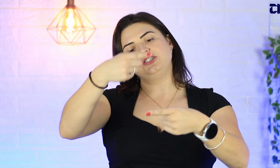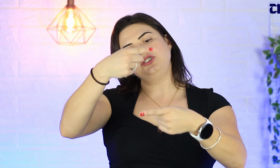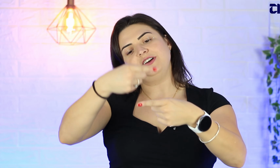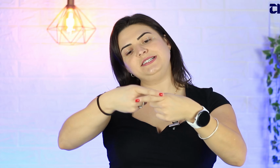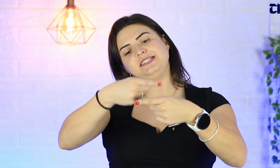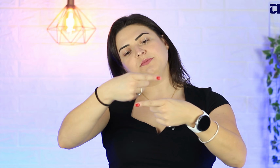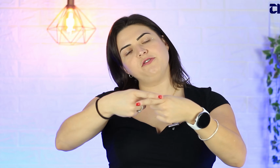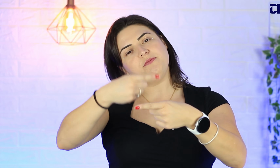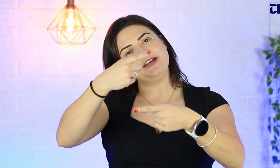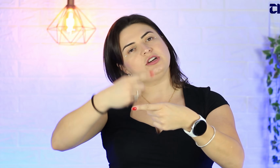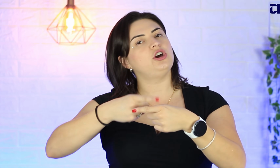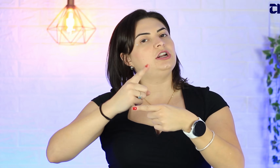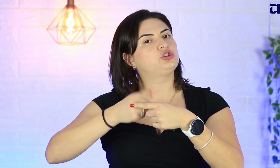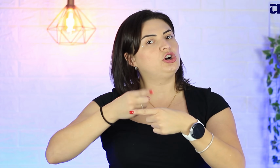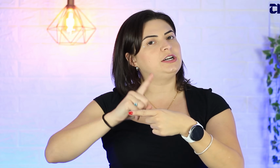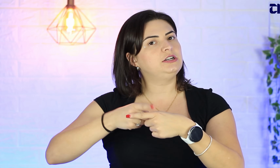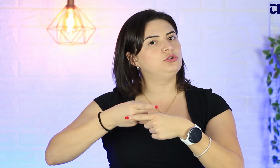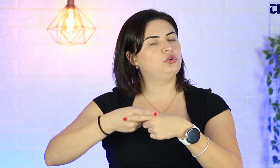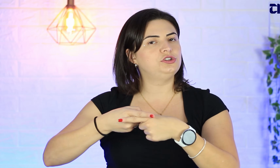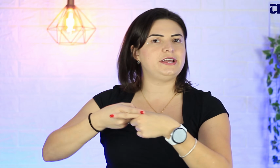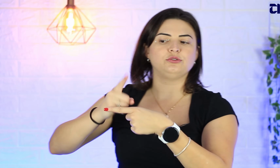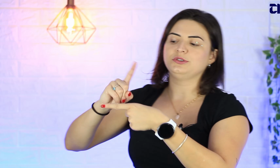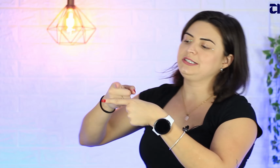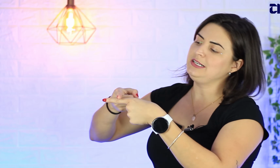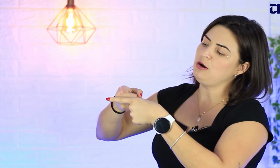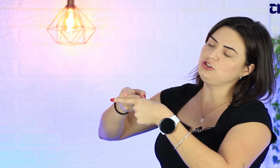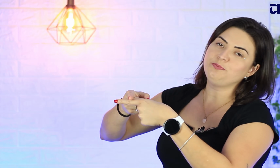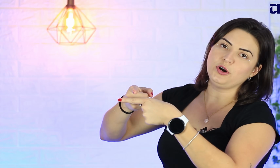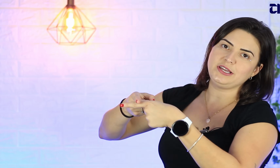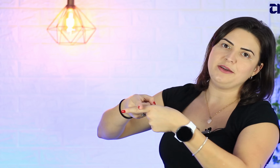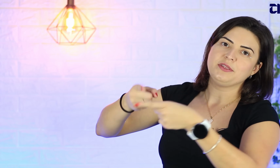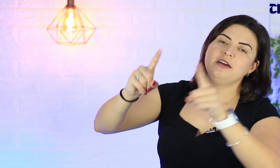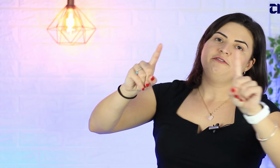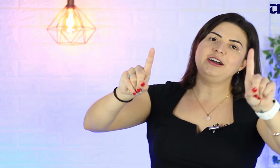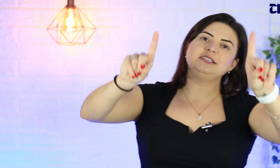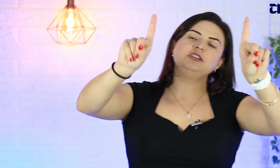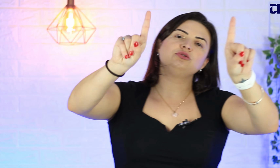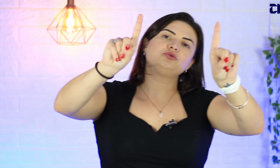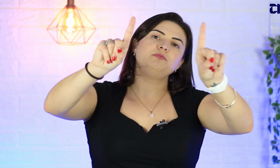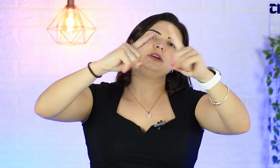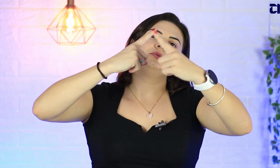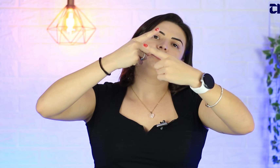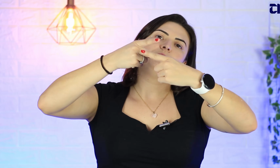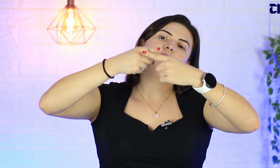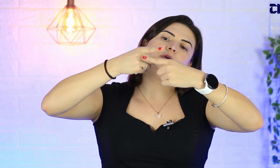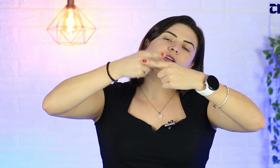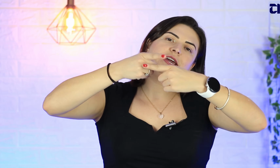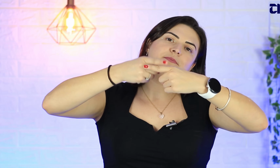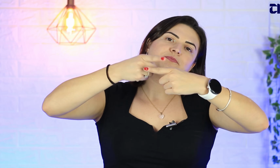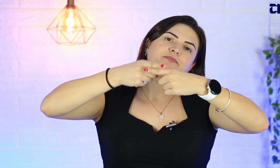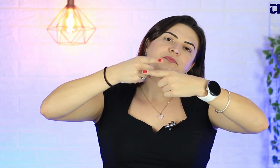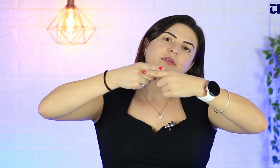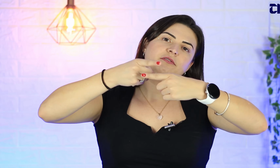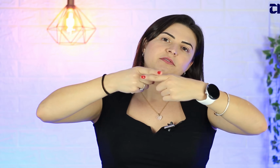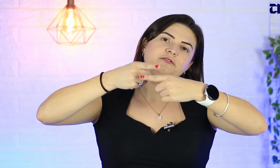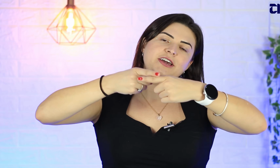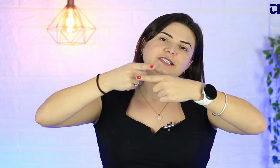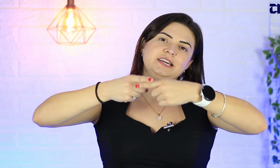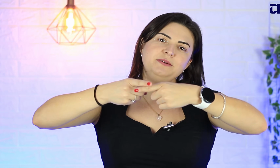e a gente faz esse movimento aqui, olha, tocando o dedo. Sinal de porquê. Faz aí junto comigo. Porquê. Fez aí?